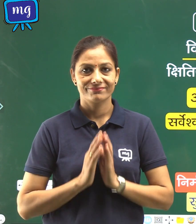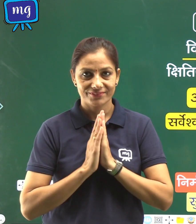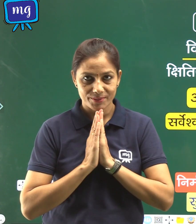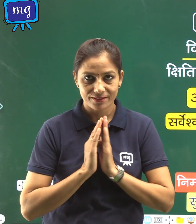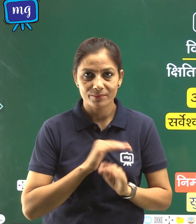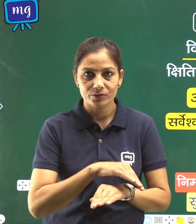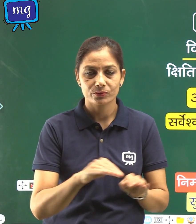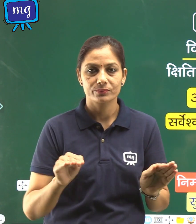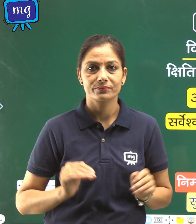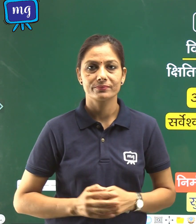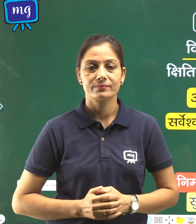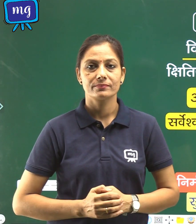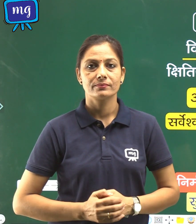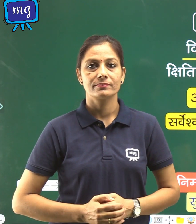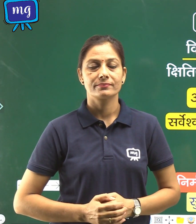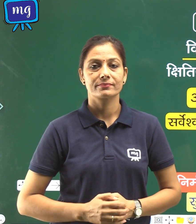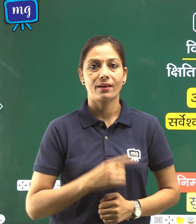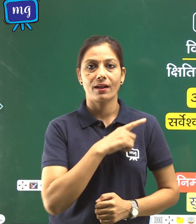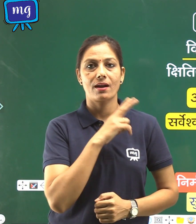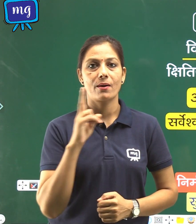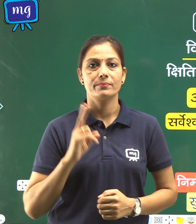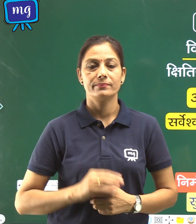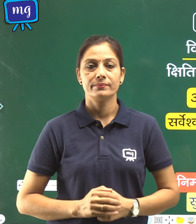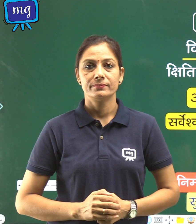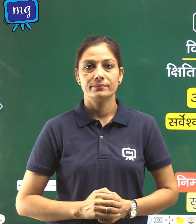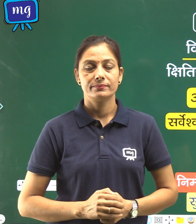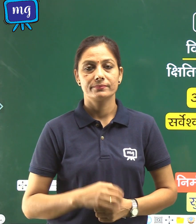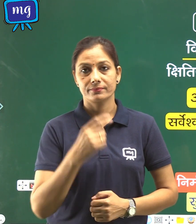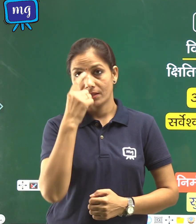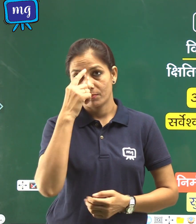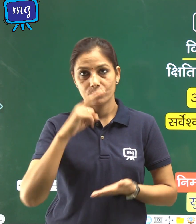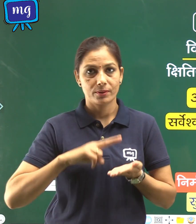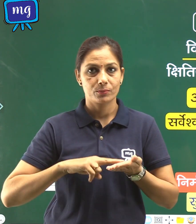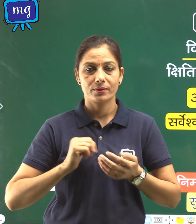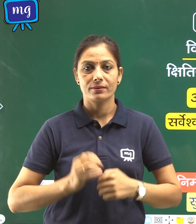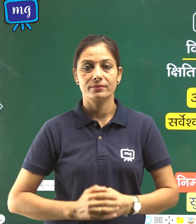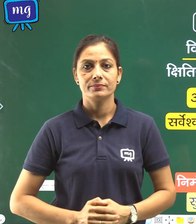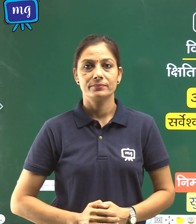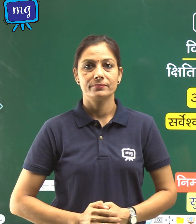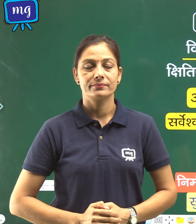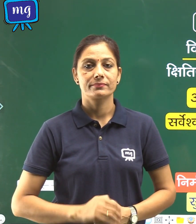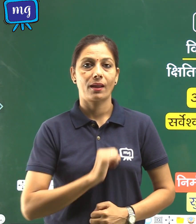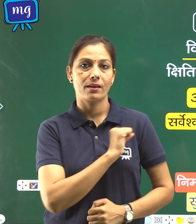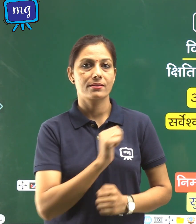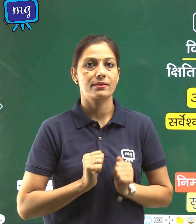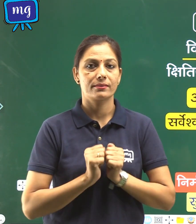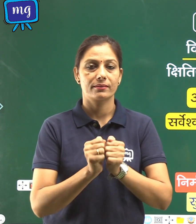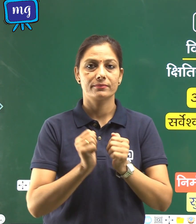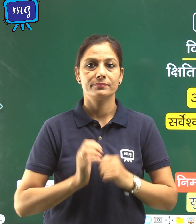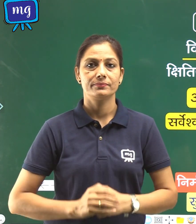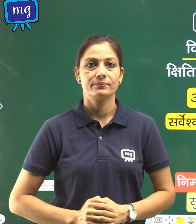नमस्कार बच्चों, मेरा नाम निर्मल कुमार गुप्ता, मेरे साथ